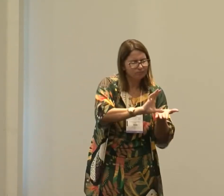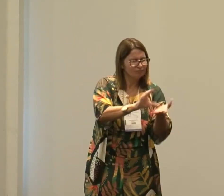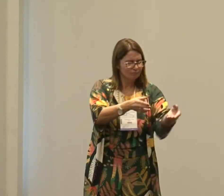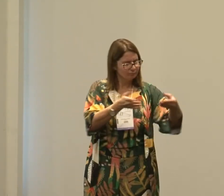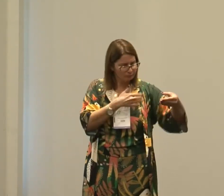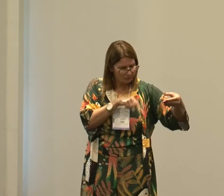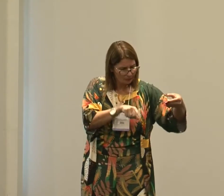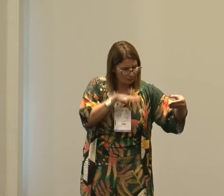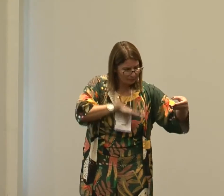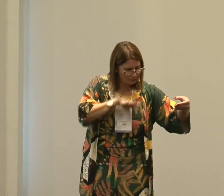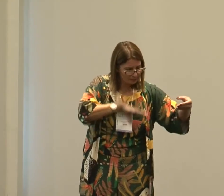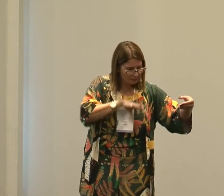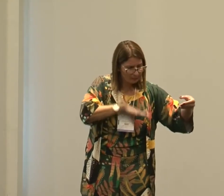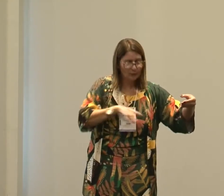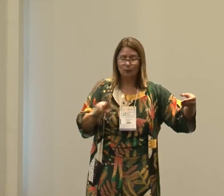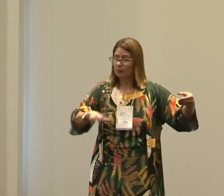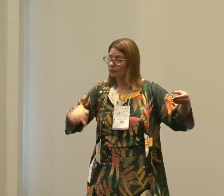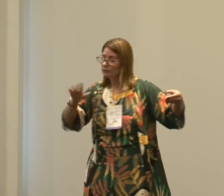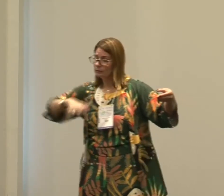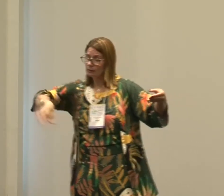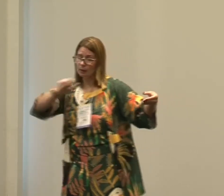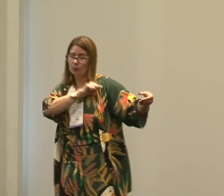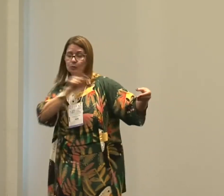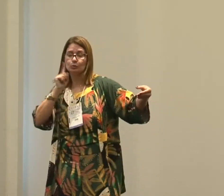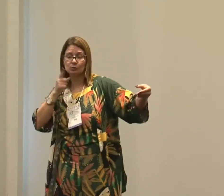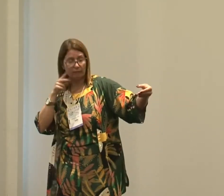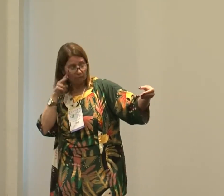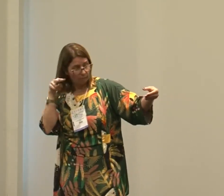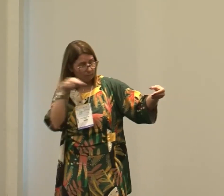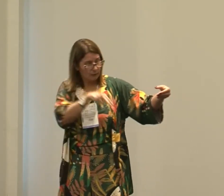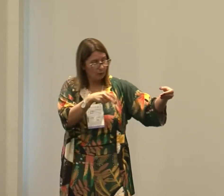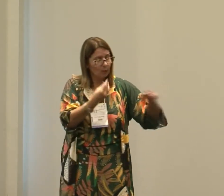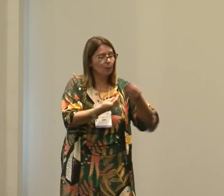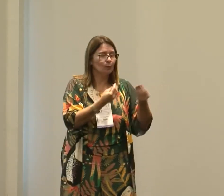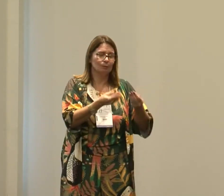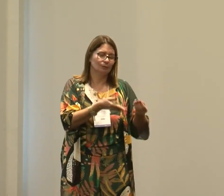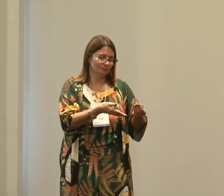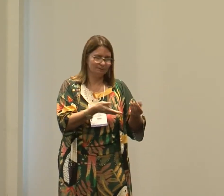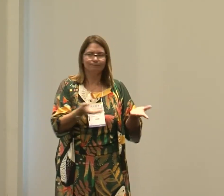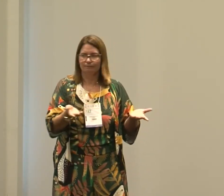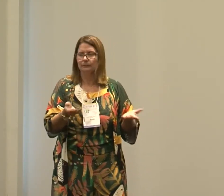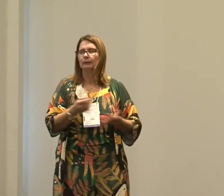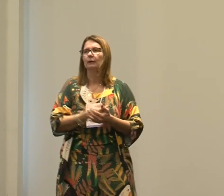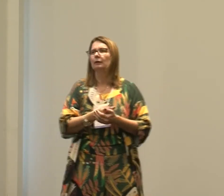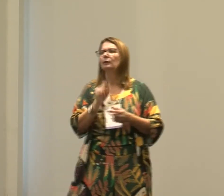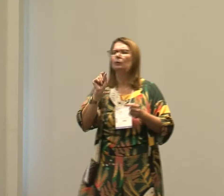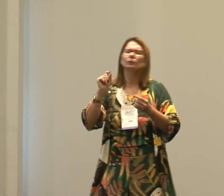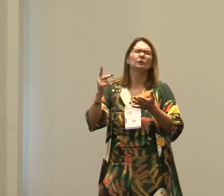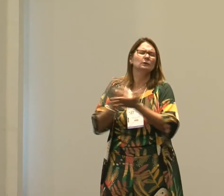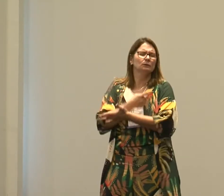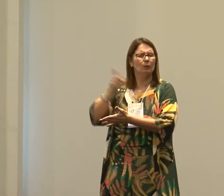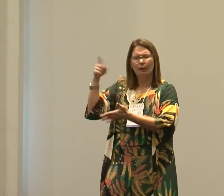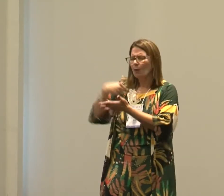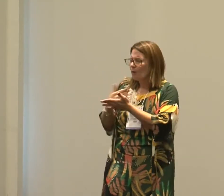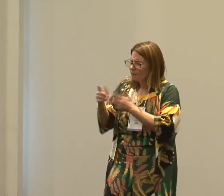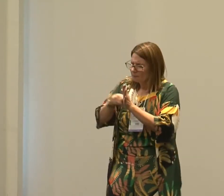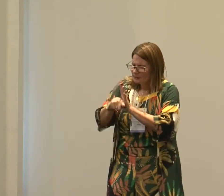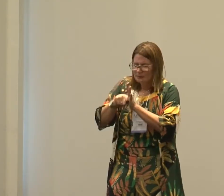português. É só um dicionário e está tudo em português, escrito em português. Os alunos surdos, ao tentarem ler, são